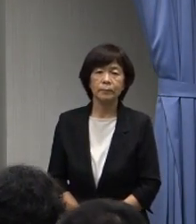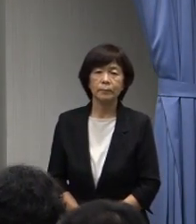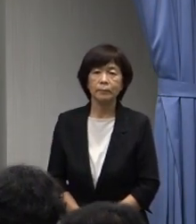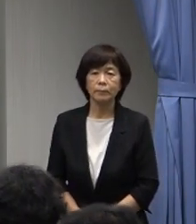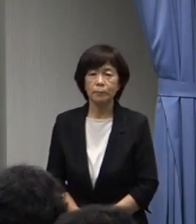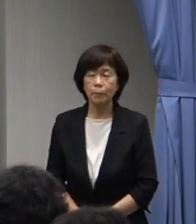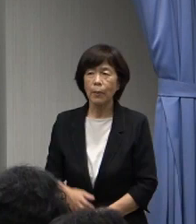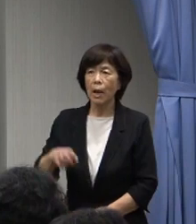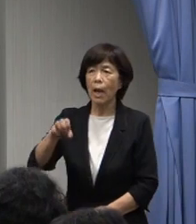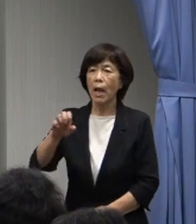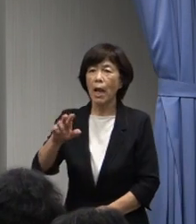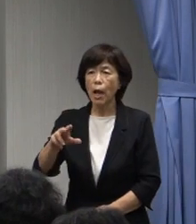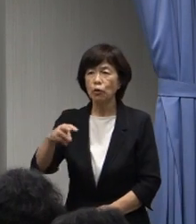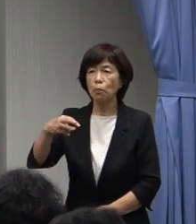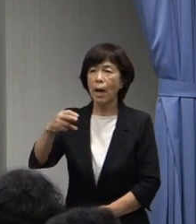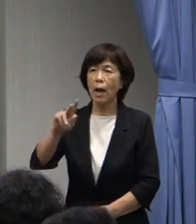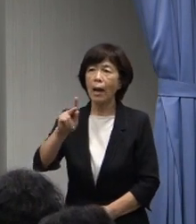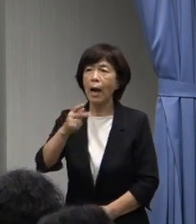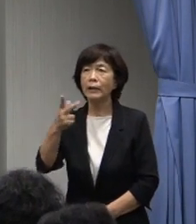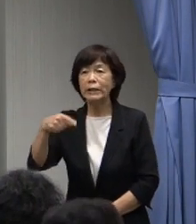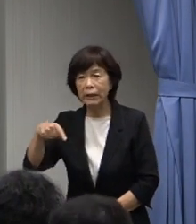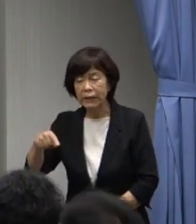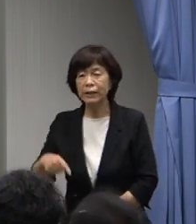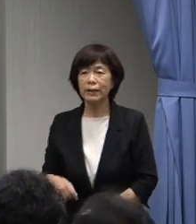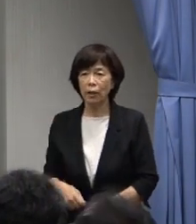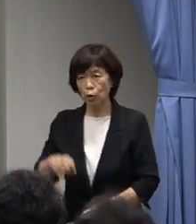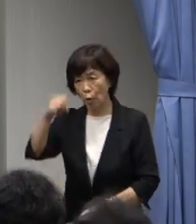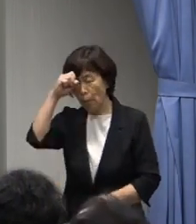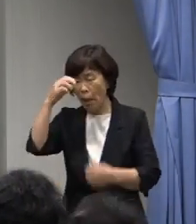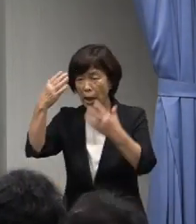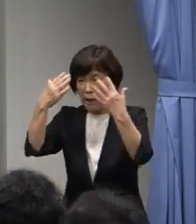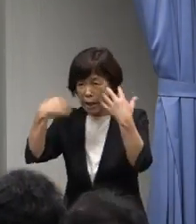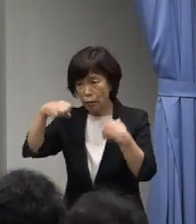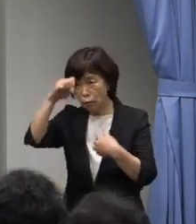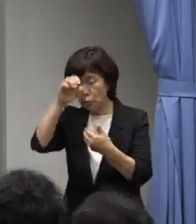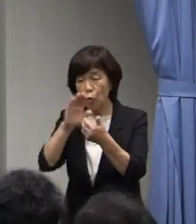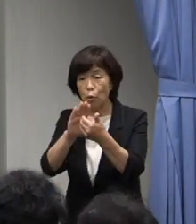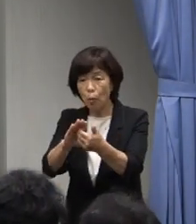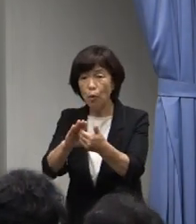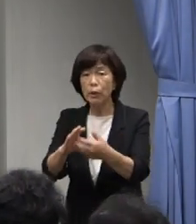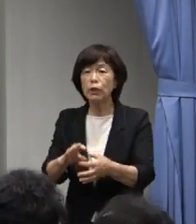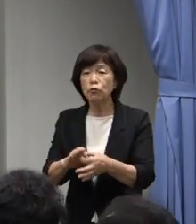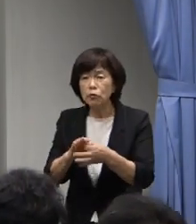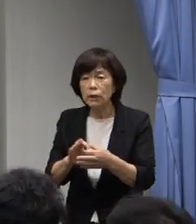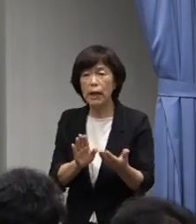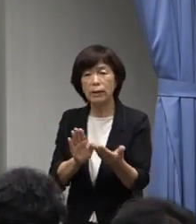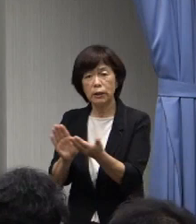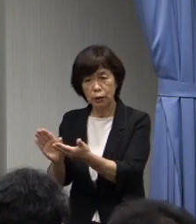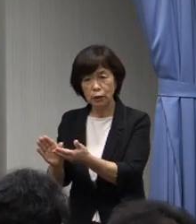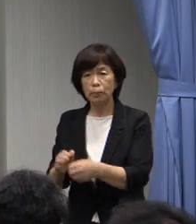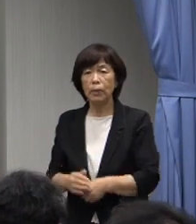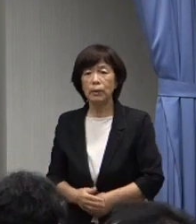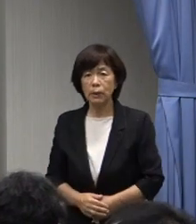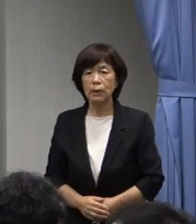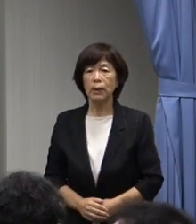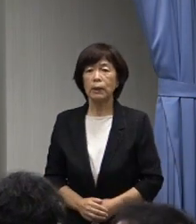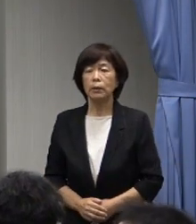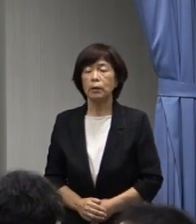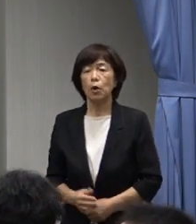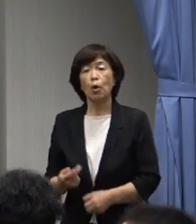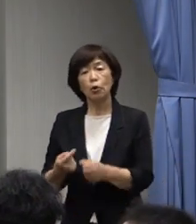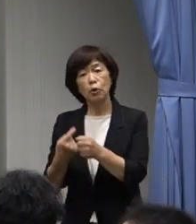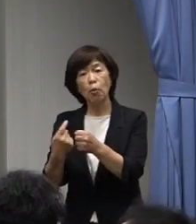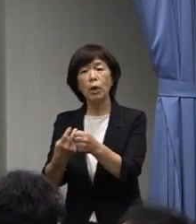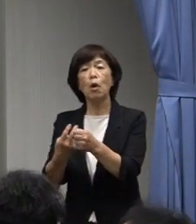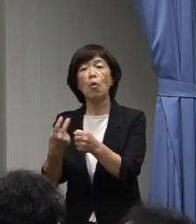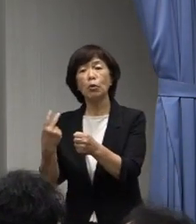現場大臣の方です。熱中症予防に関しての質問なんですけれど、去年も起きてしまうのコロ